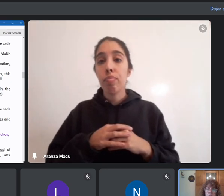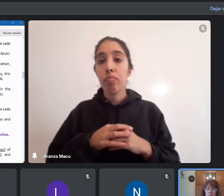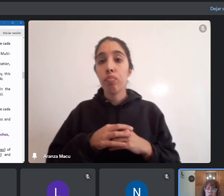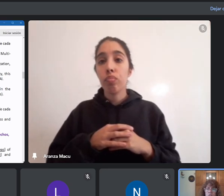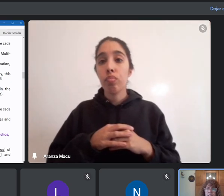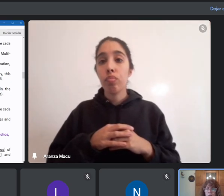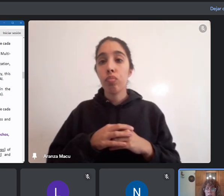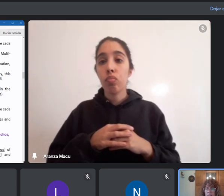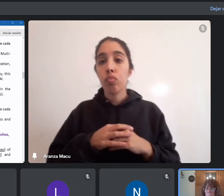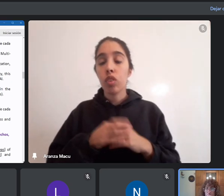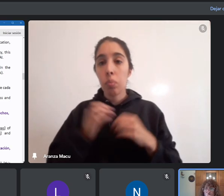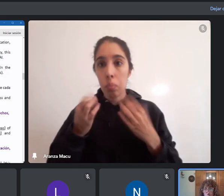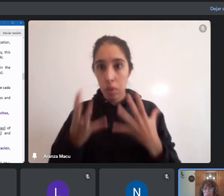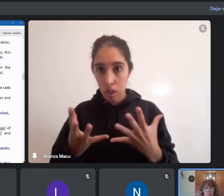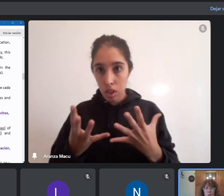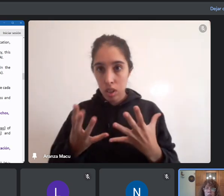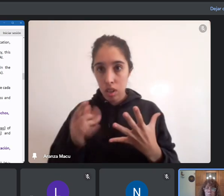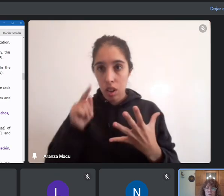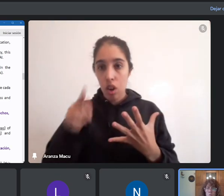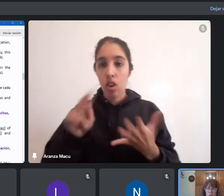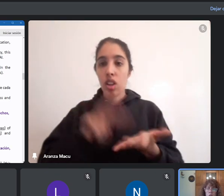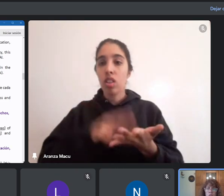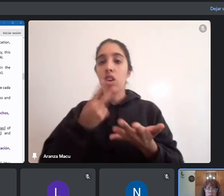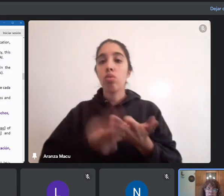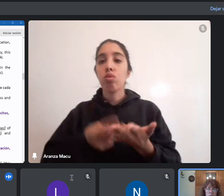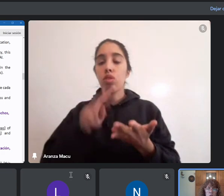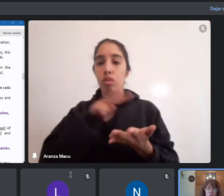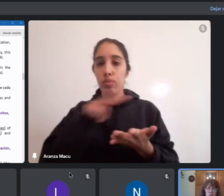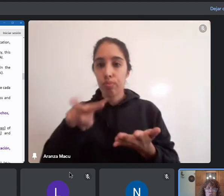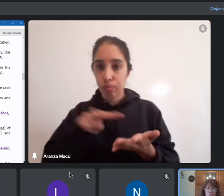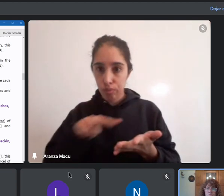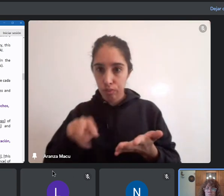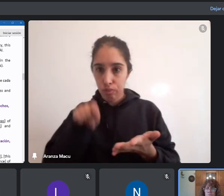entonces ahora la traducción. Por ejemplo, yo puse los desarrollos.